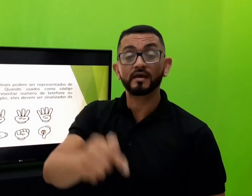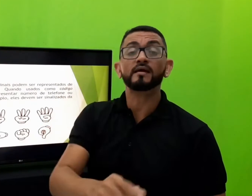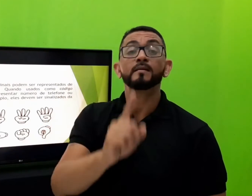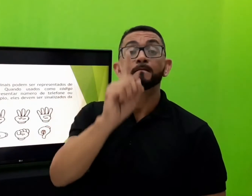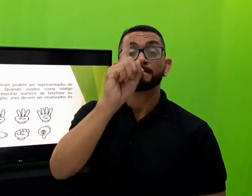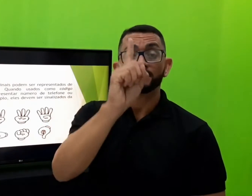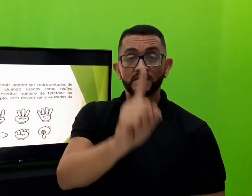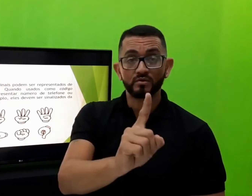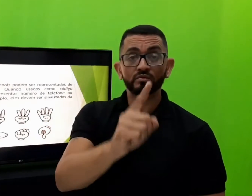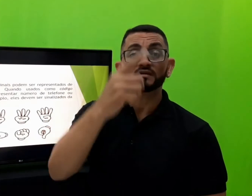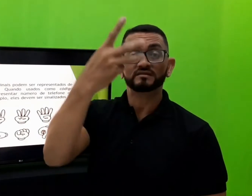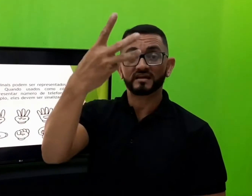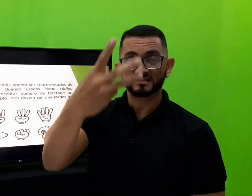Ok?